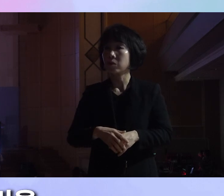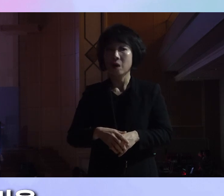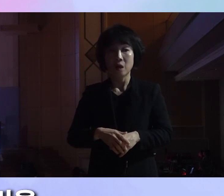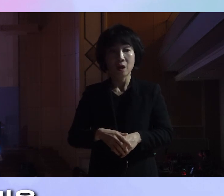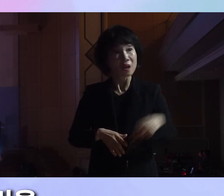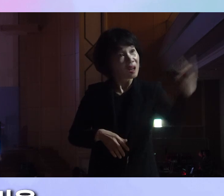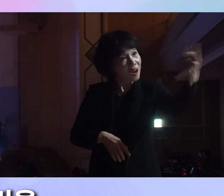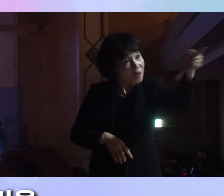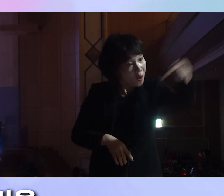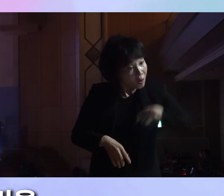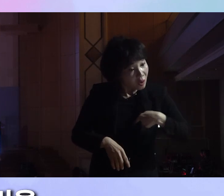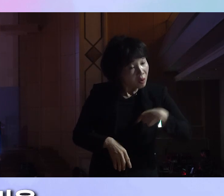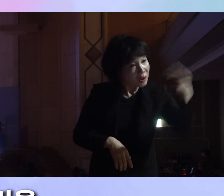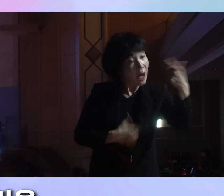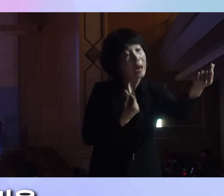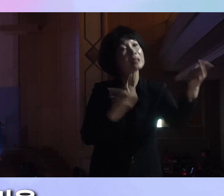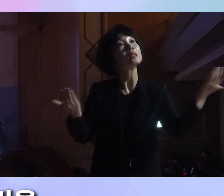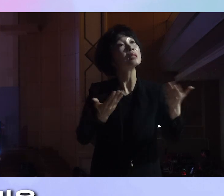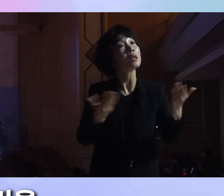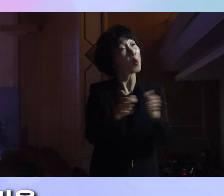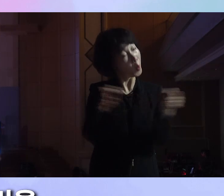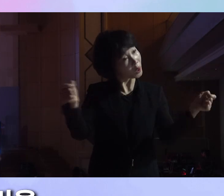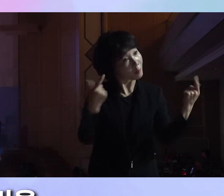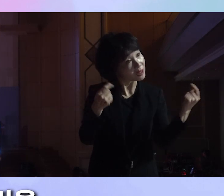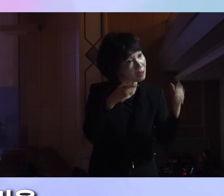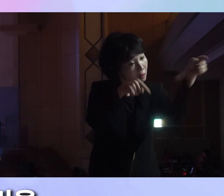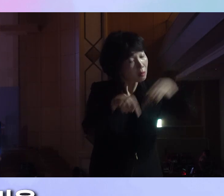나랑 일한 지 얼마나 됐지?